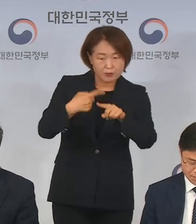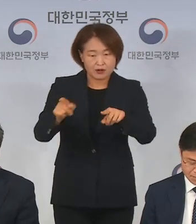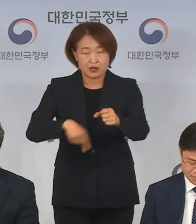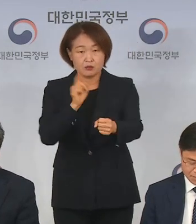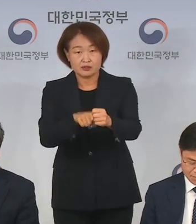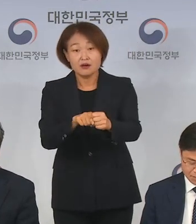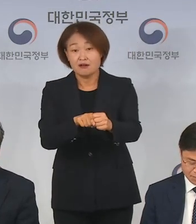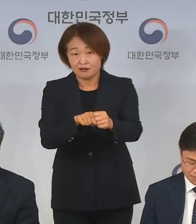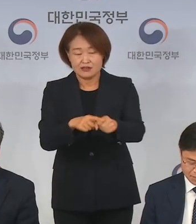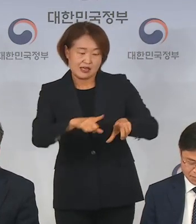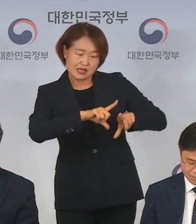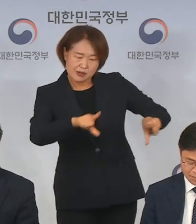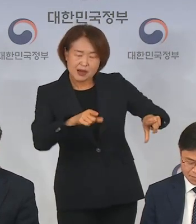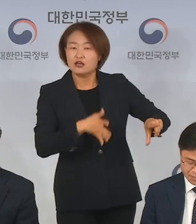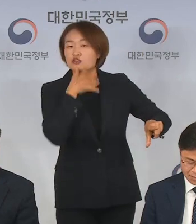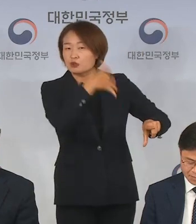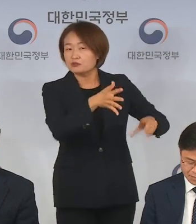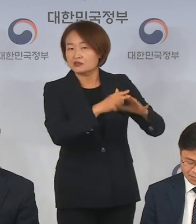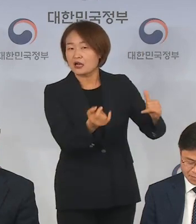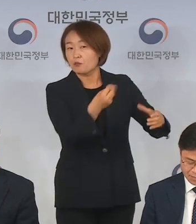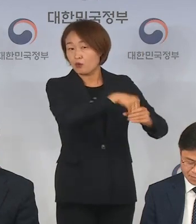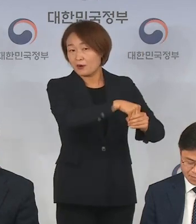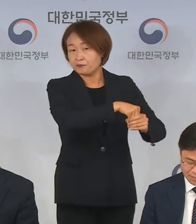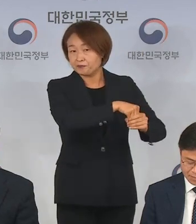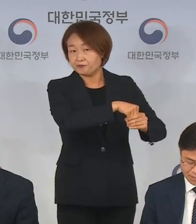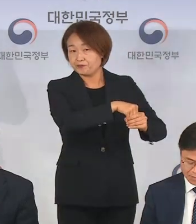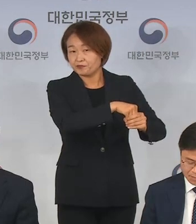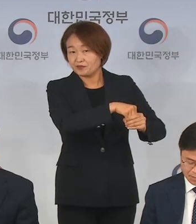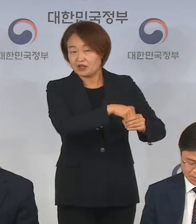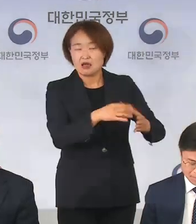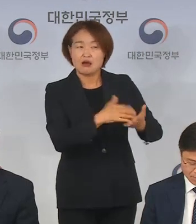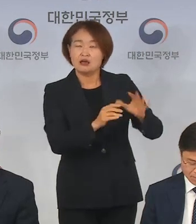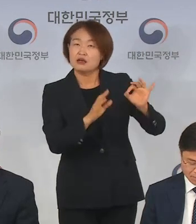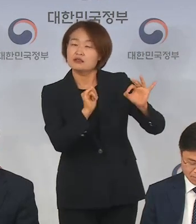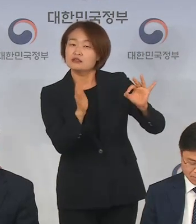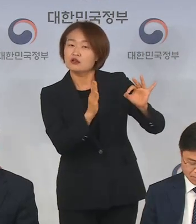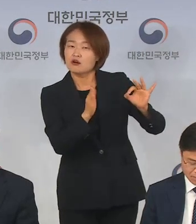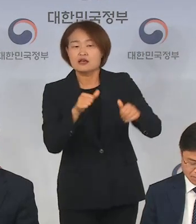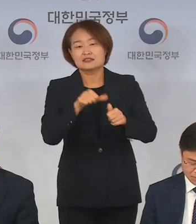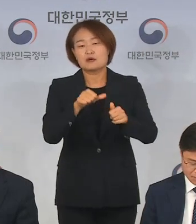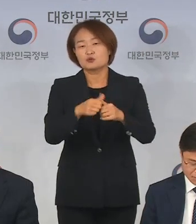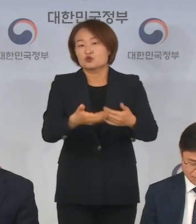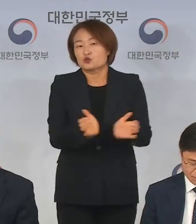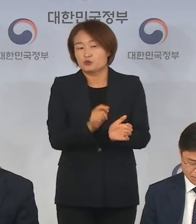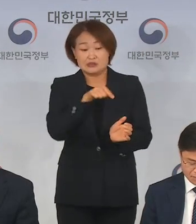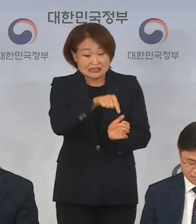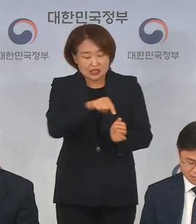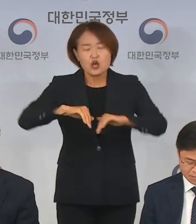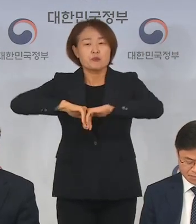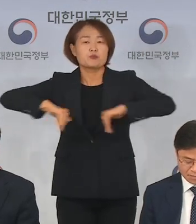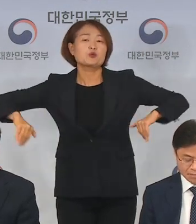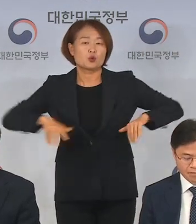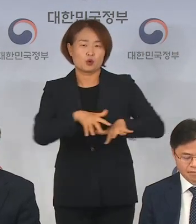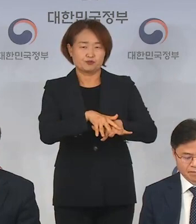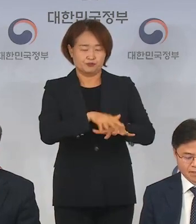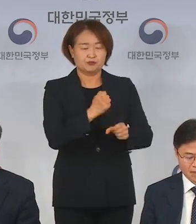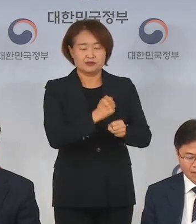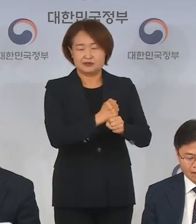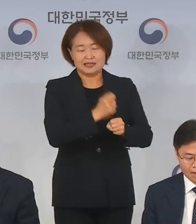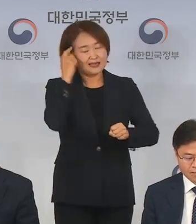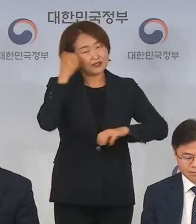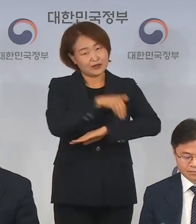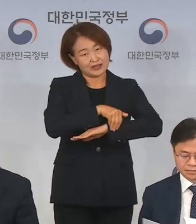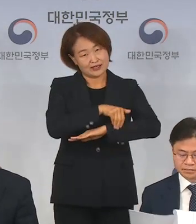위해 민간 전문가를 포함한 10명 내외의 자문 그룹을 별도로 구성 운영할